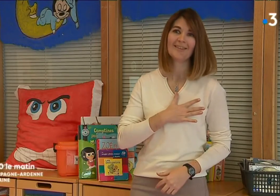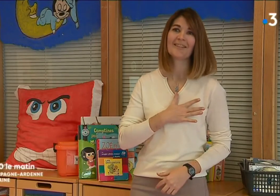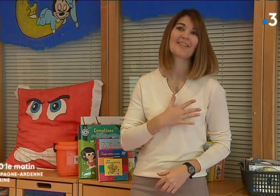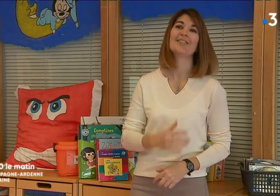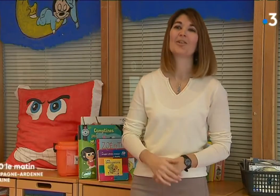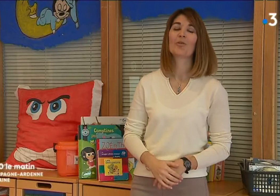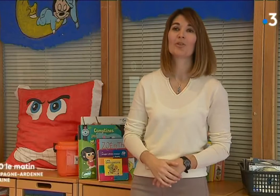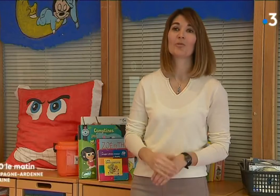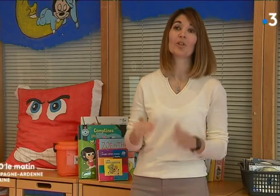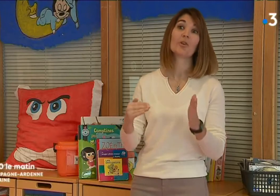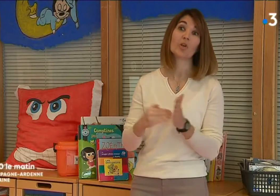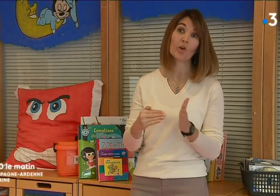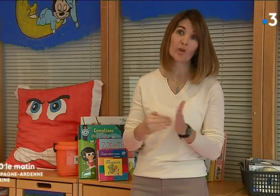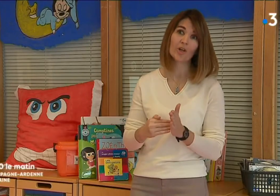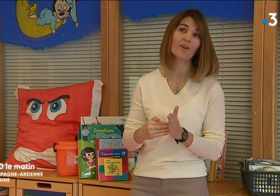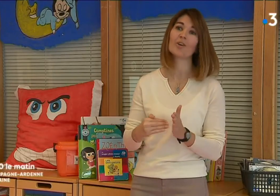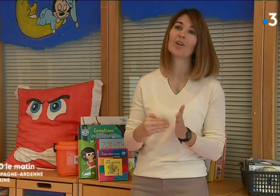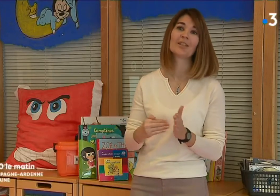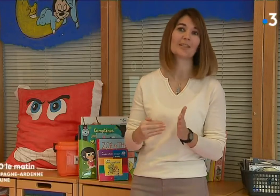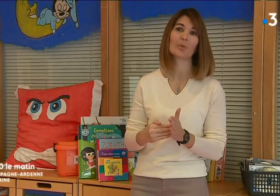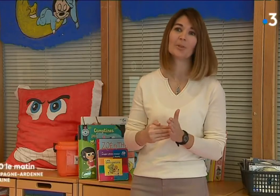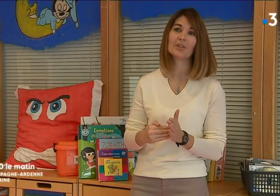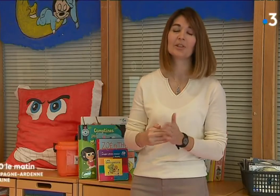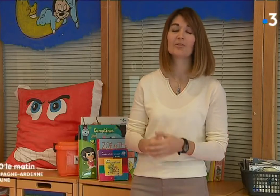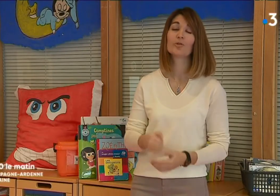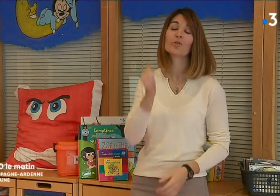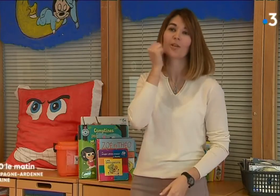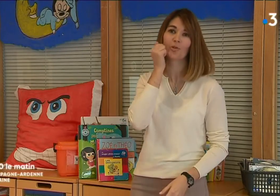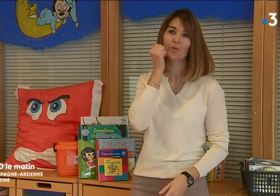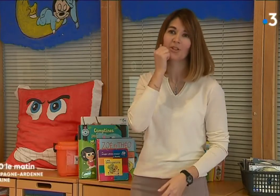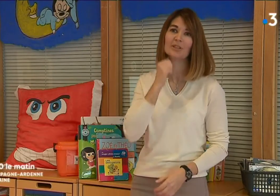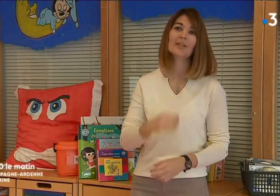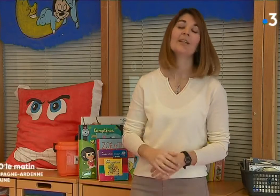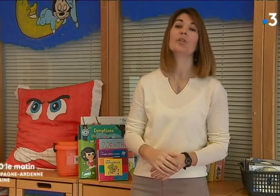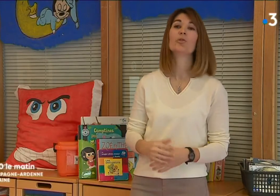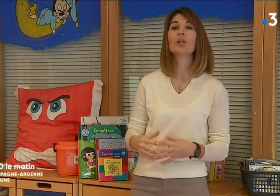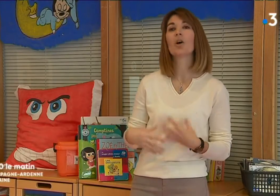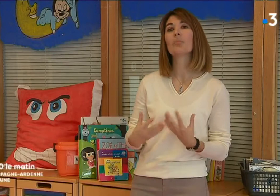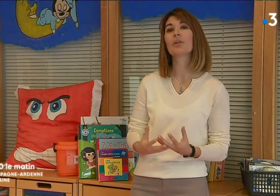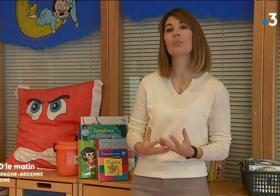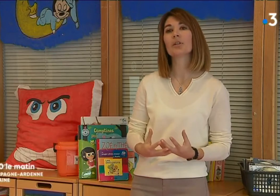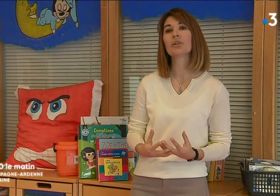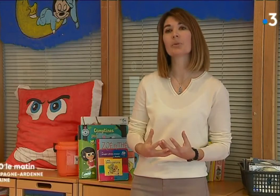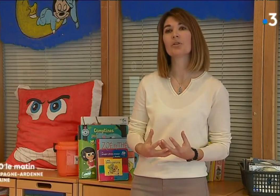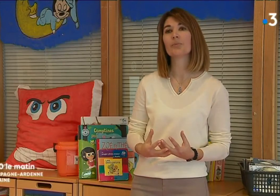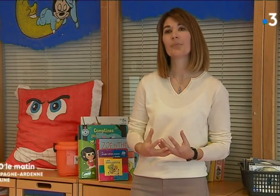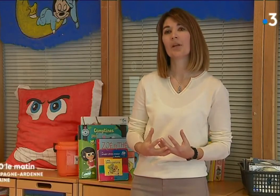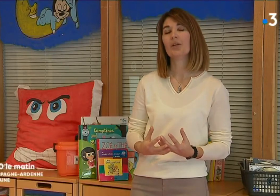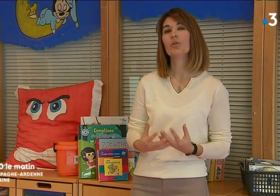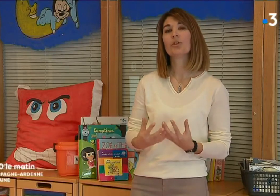C'est un signe qui revient souvent, qu'ils en veulent encore. Encore, c'est un des premiers signes qu'ils font, le gâteau aussi. Et du coup, ça leur apporte un moyen d'expression. Et du coup, ils